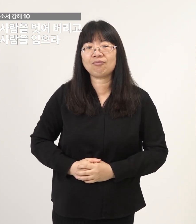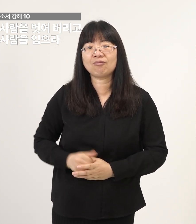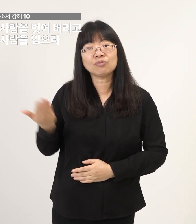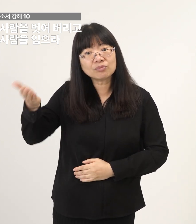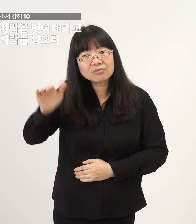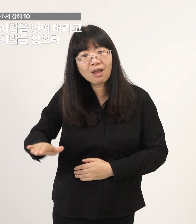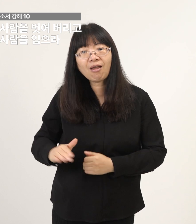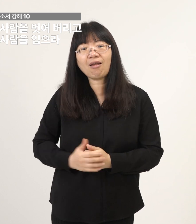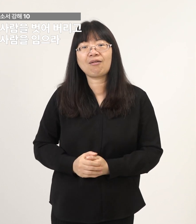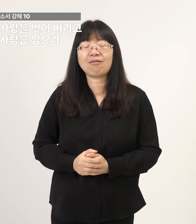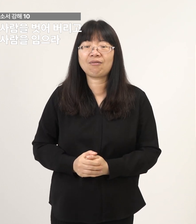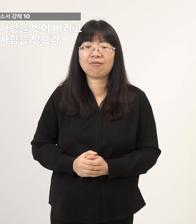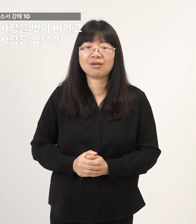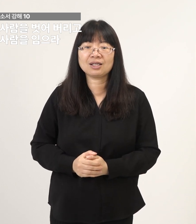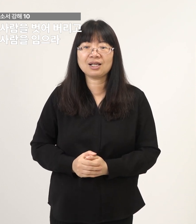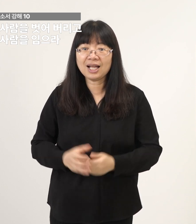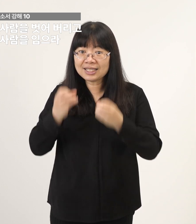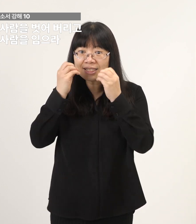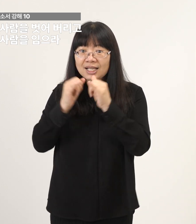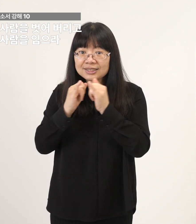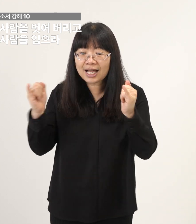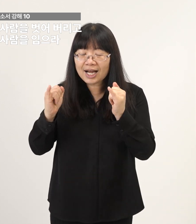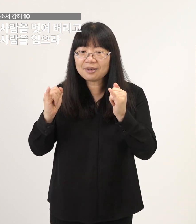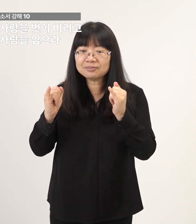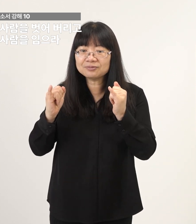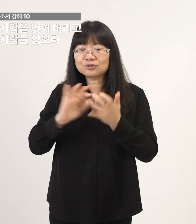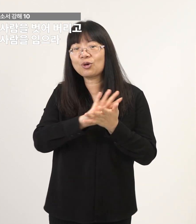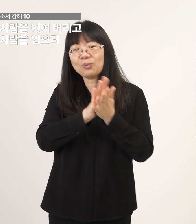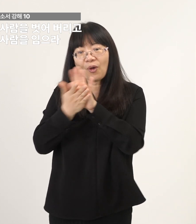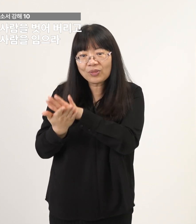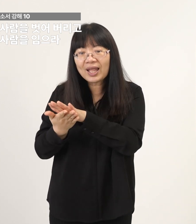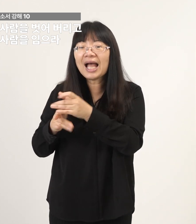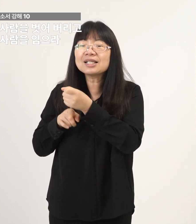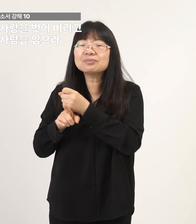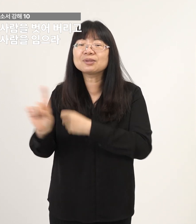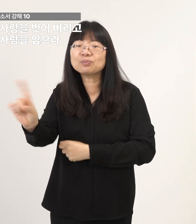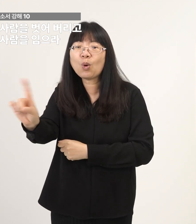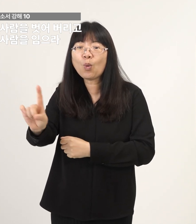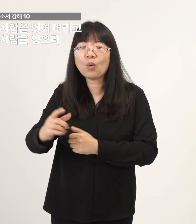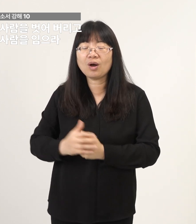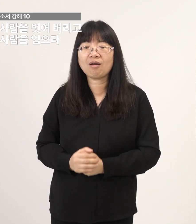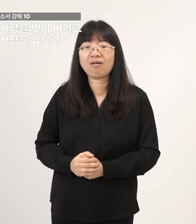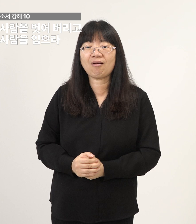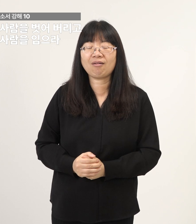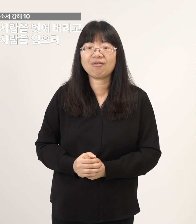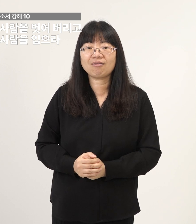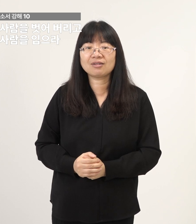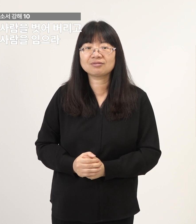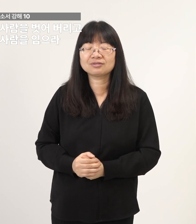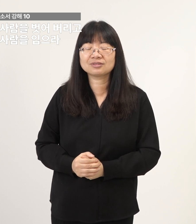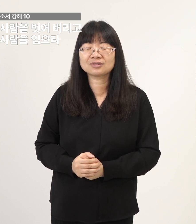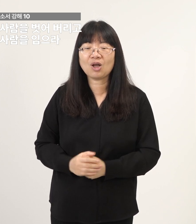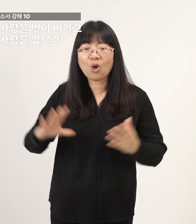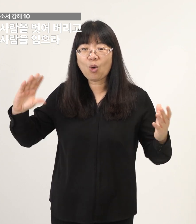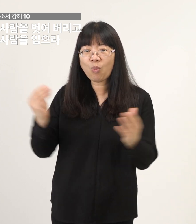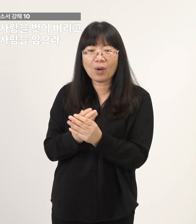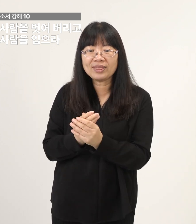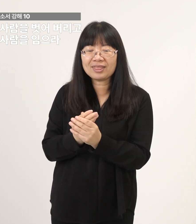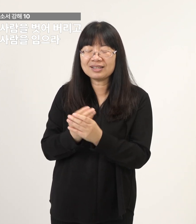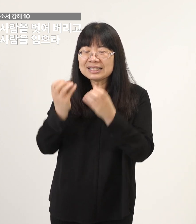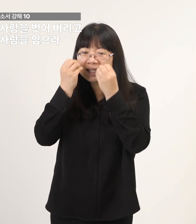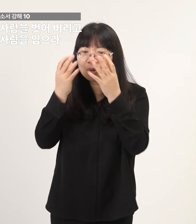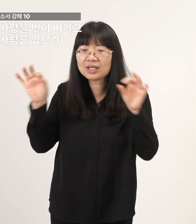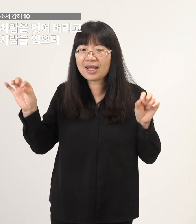그런데 새 사람을 입었다는 것은 입자마자 단박에 사람이 바뀐다는 말이